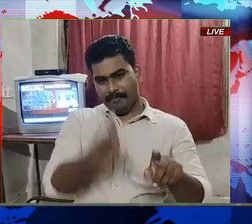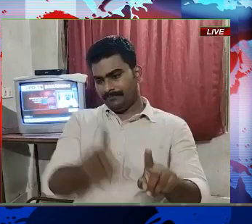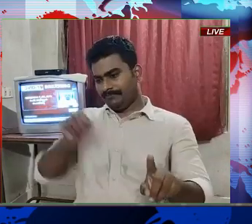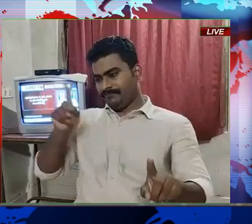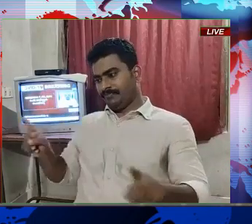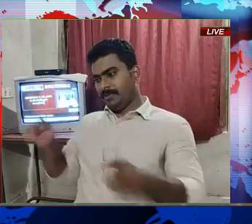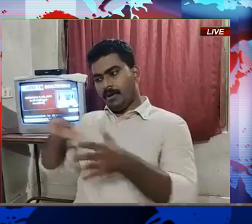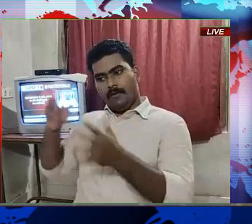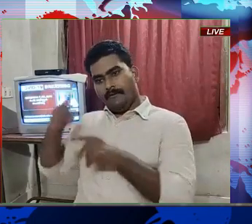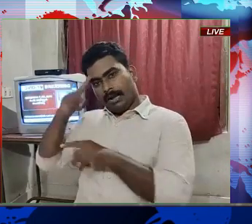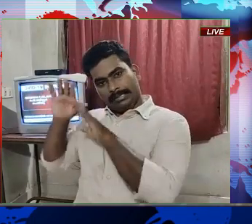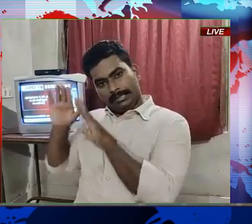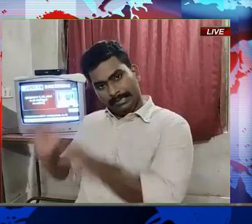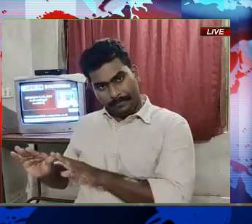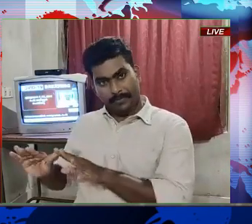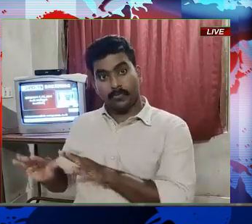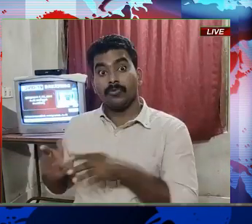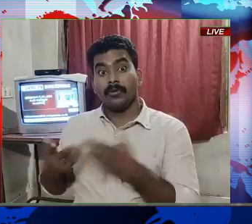മൃതദേഹം